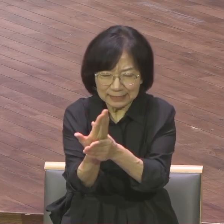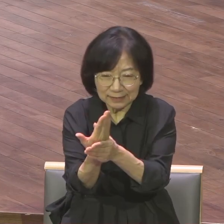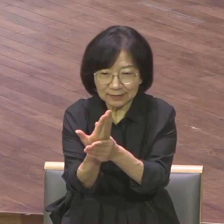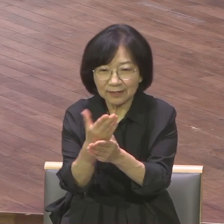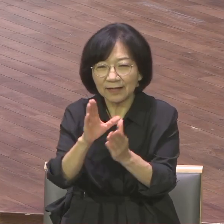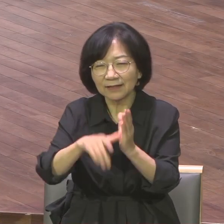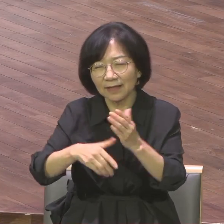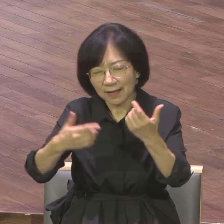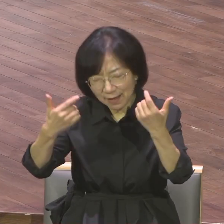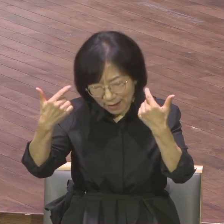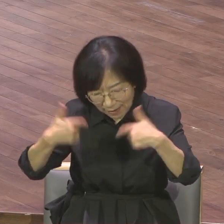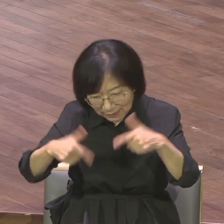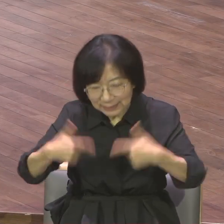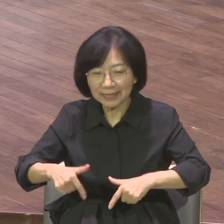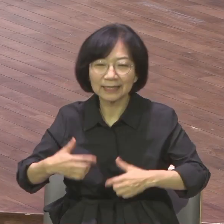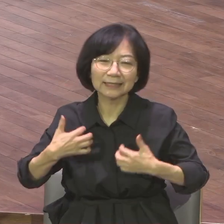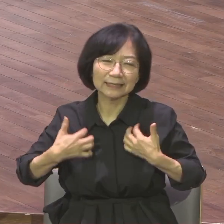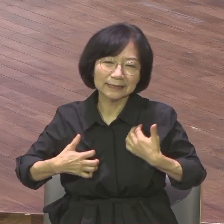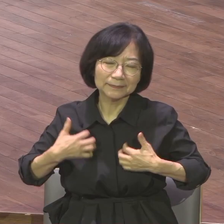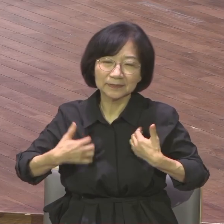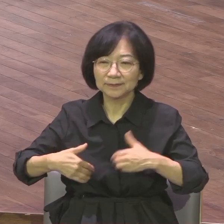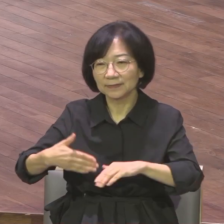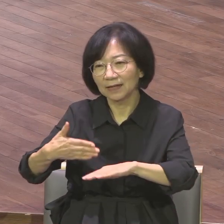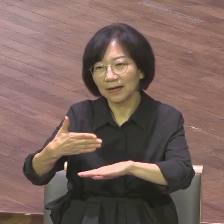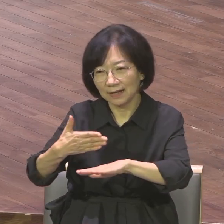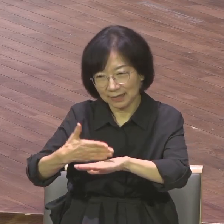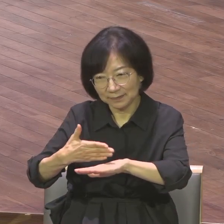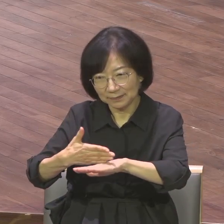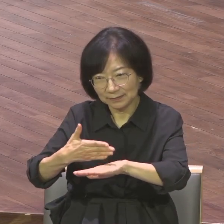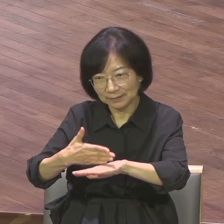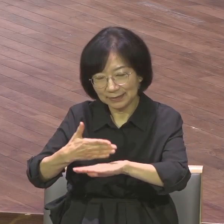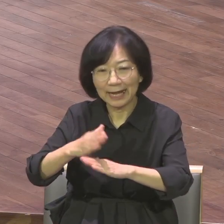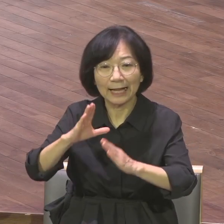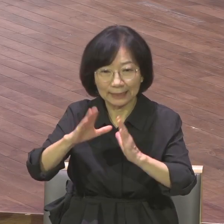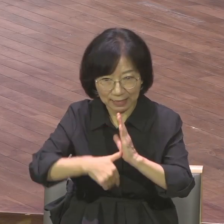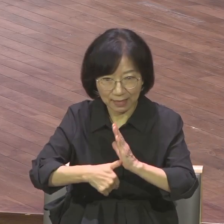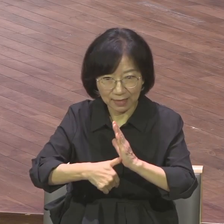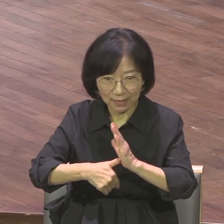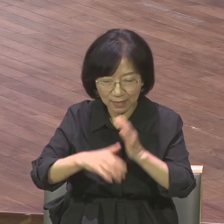기쁨과 감사 속에 고난을 넘어설 수 있다.